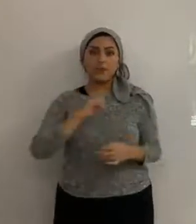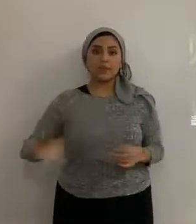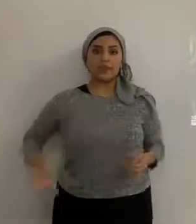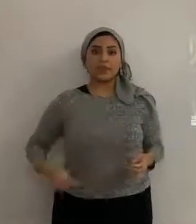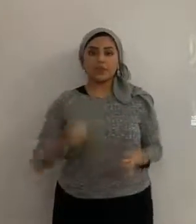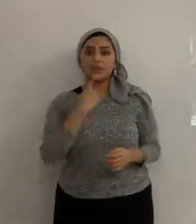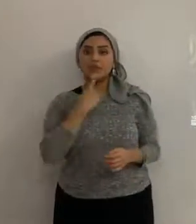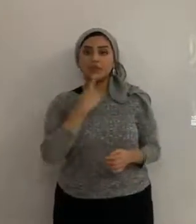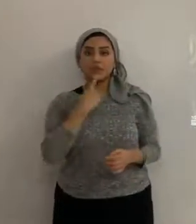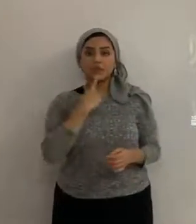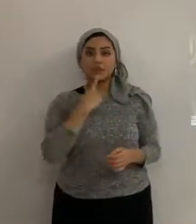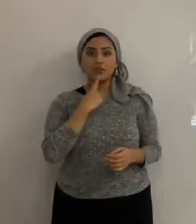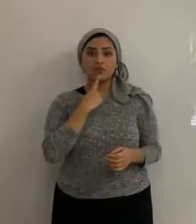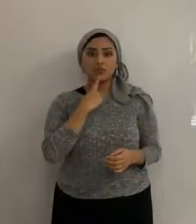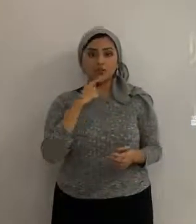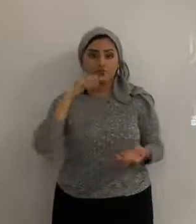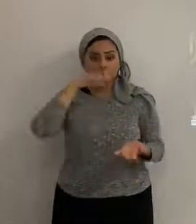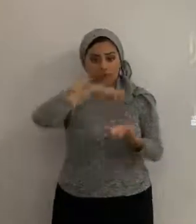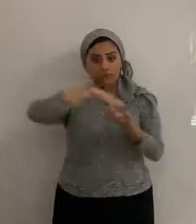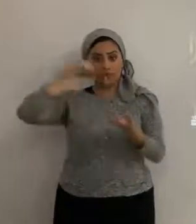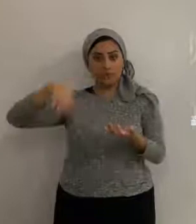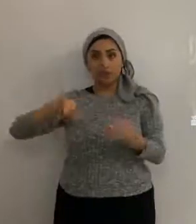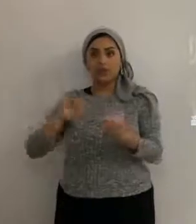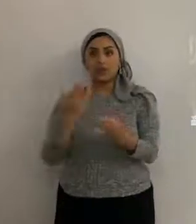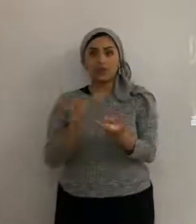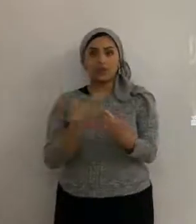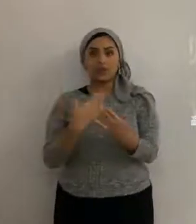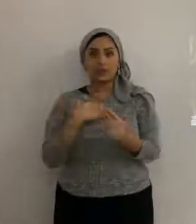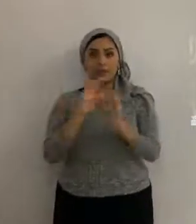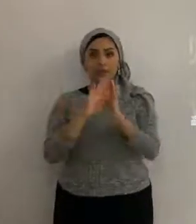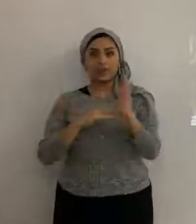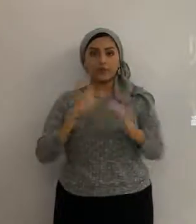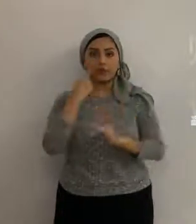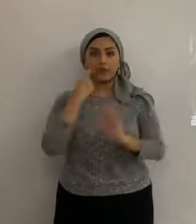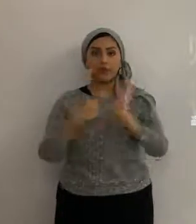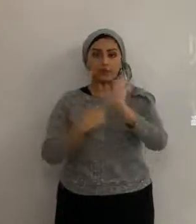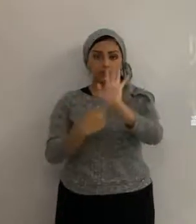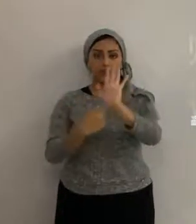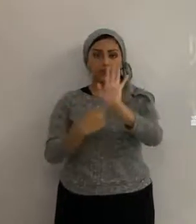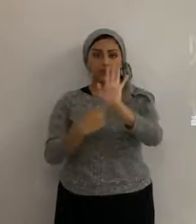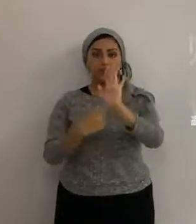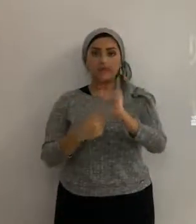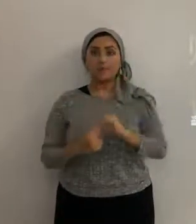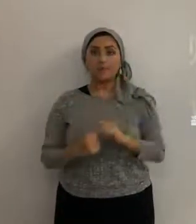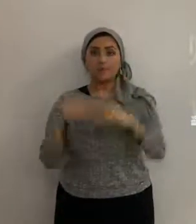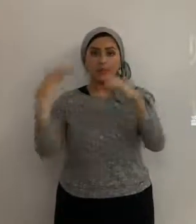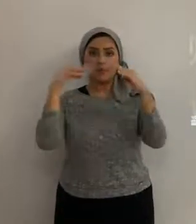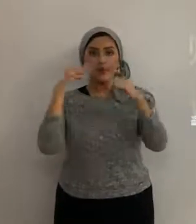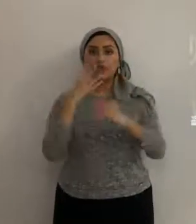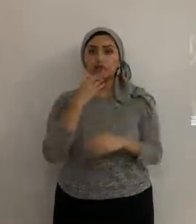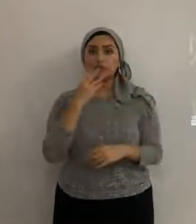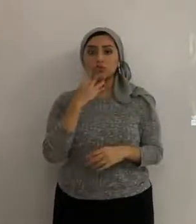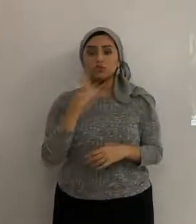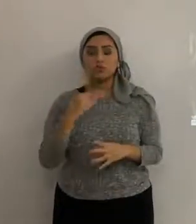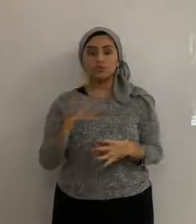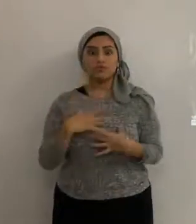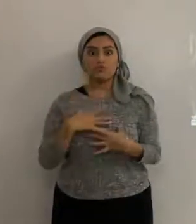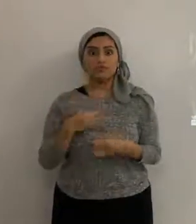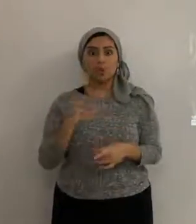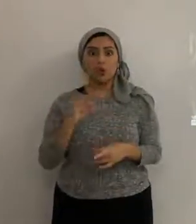Arrasaron hasta con los cimientos, como dice aquí el libro que yo les mostré, de Flavio Josefo, La guerra de los judíos. Es increíble todo lo que